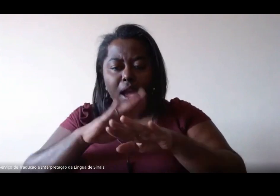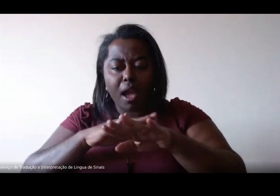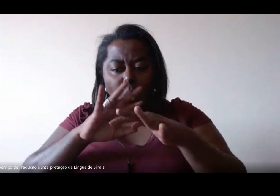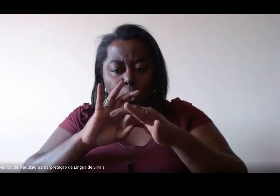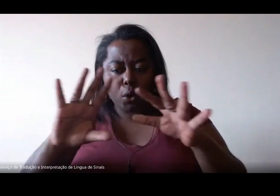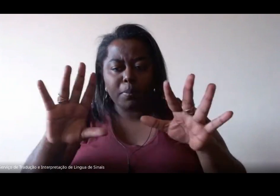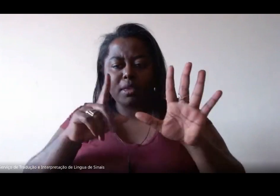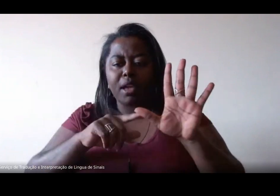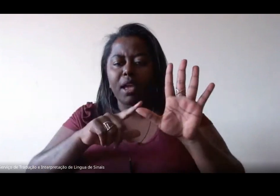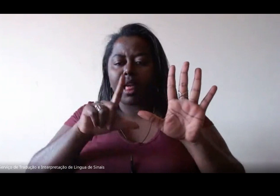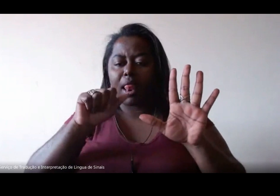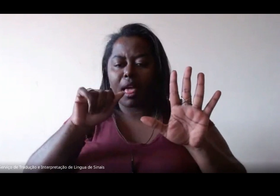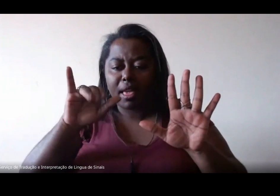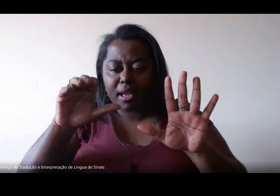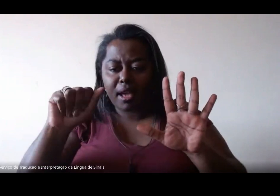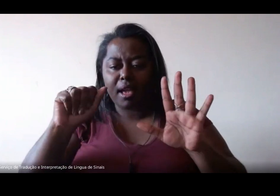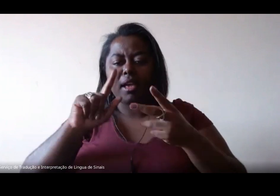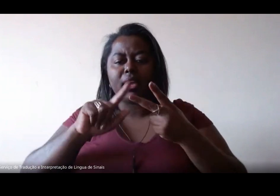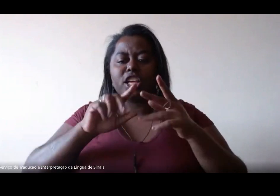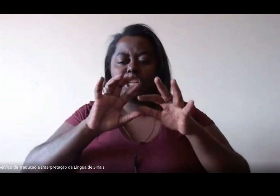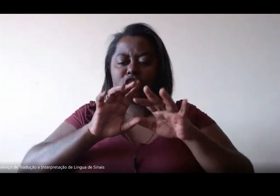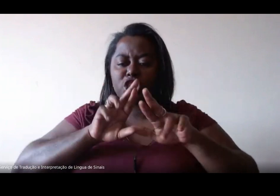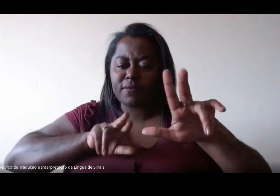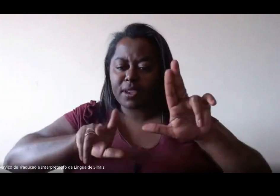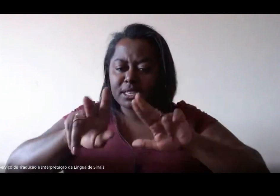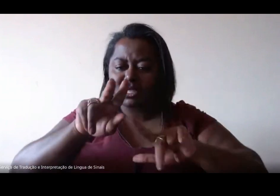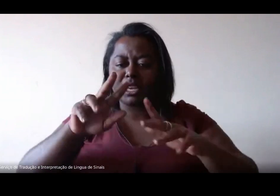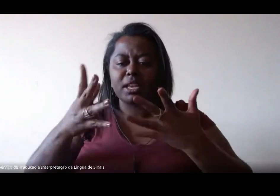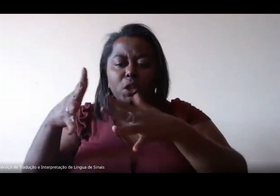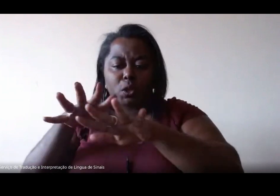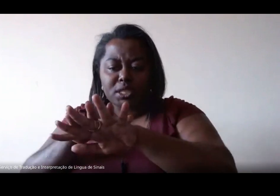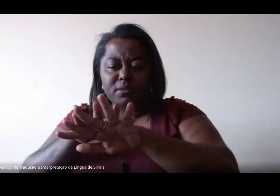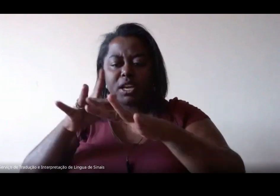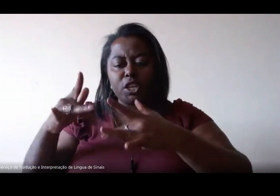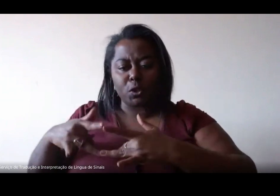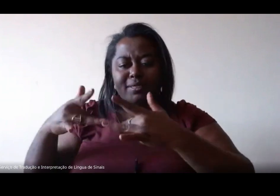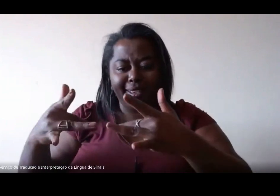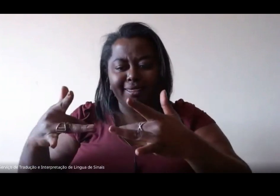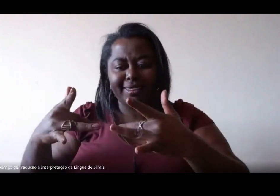autônoma, laica, diversa, inclusiva e solidária.